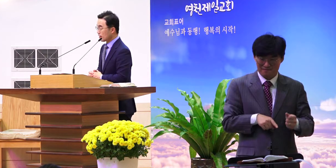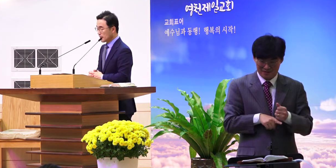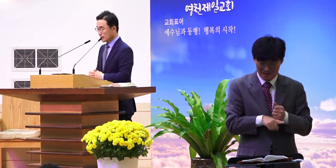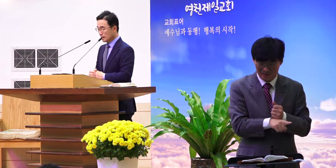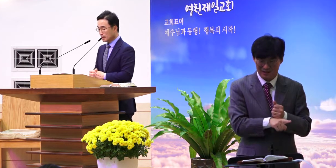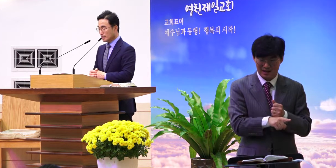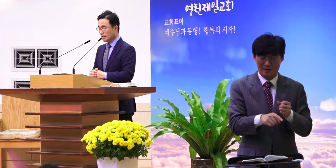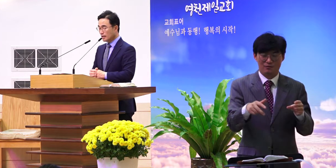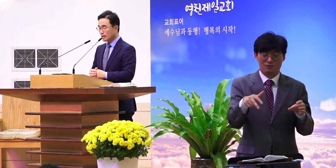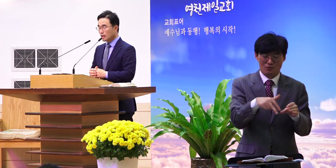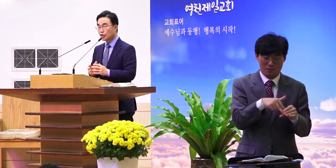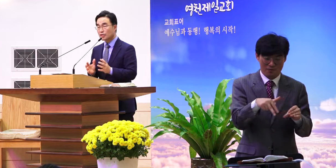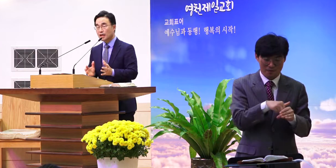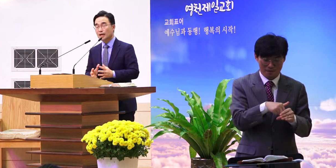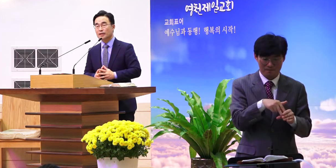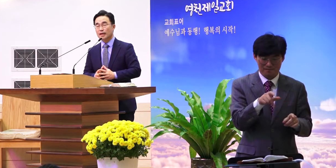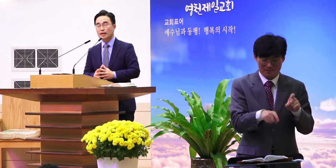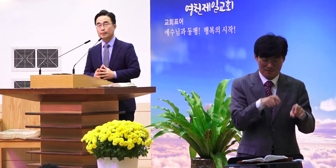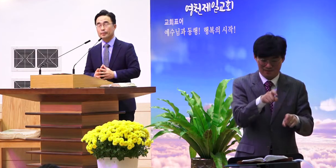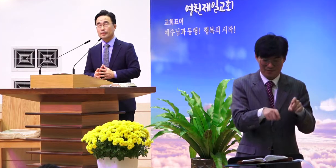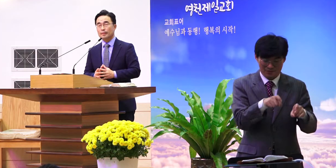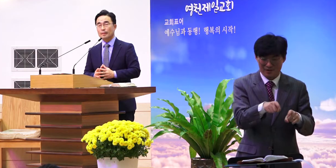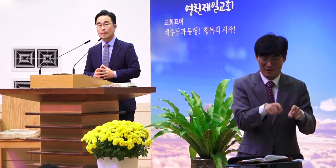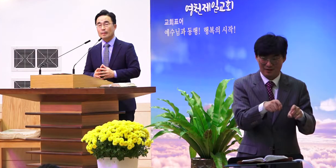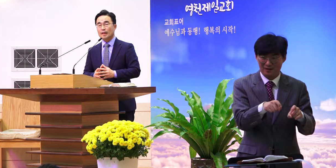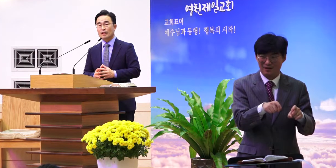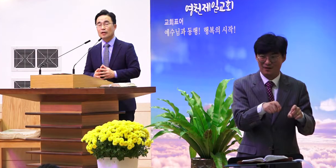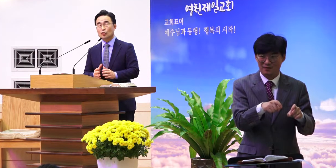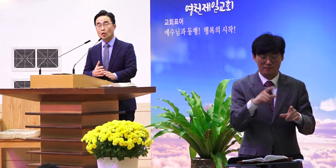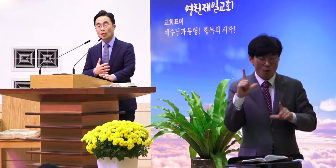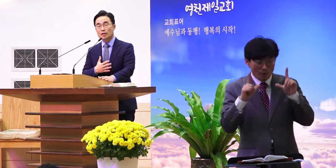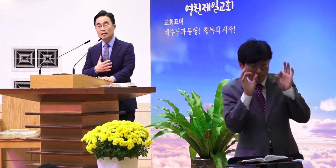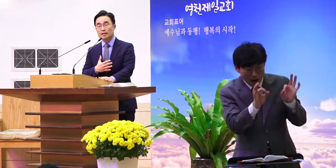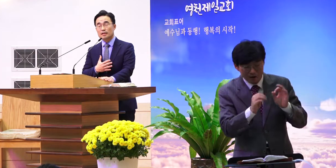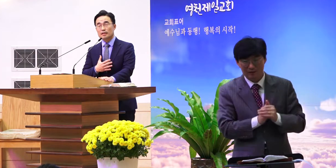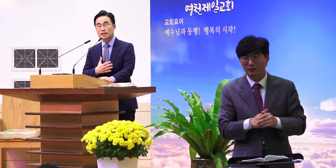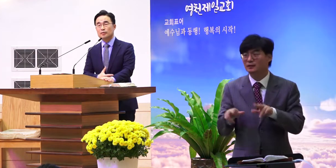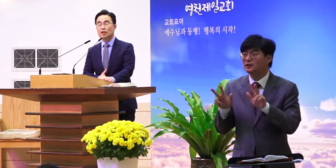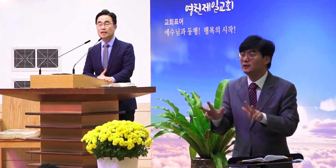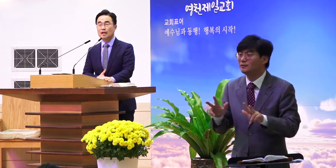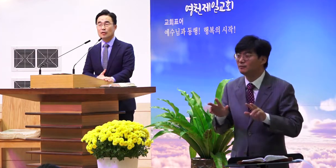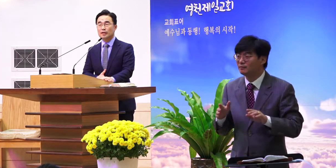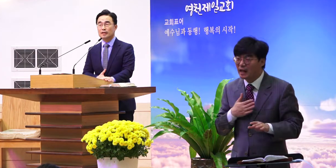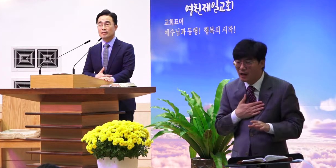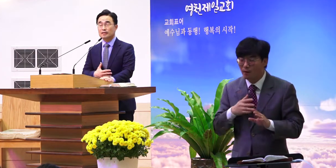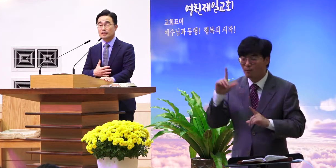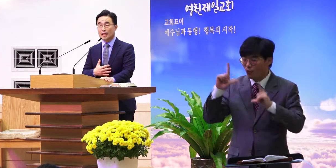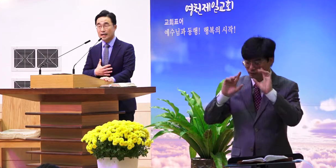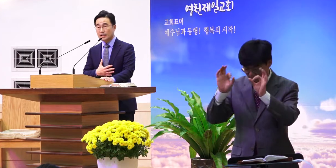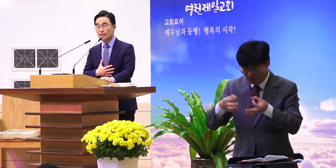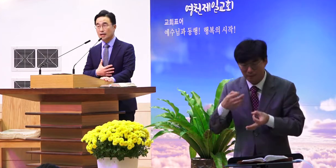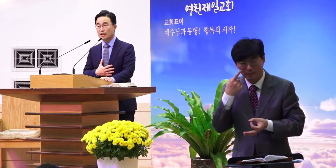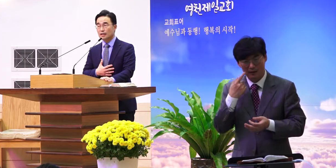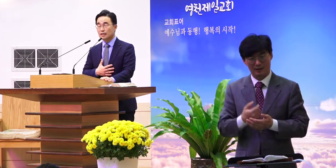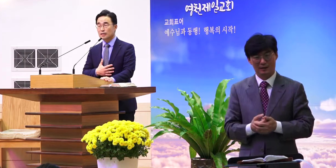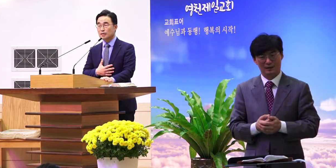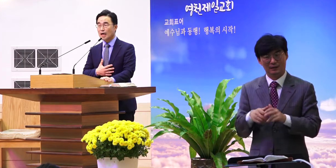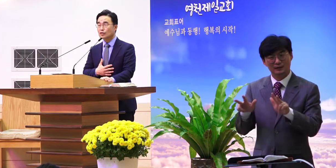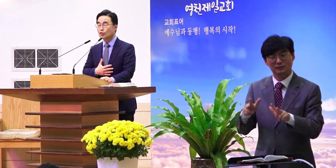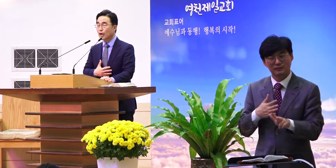종교 개혁자들, 그분들을 생각할 때, 그리고 또 지금 여기에 살고 있는 나의